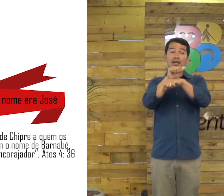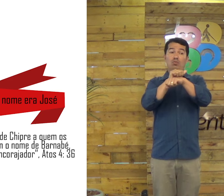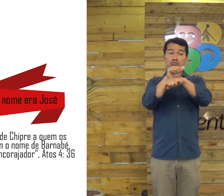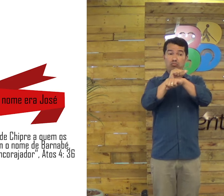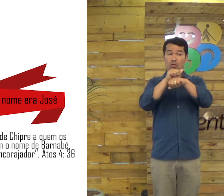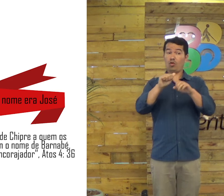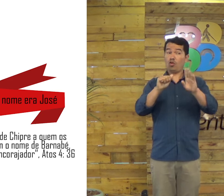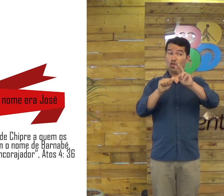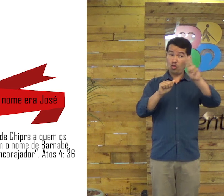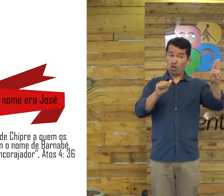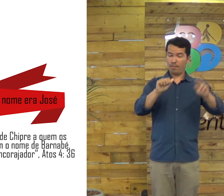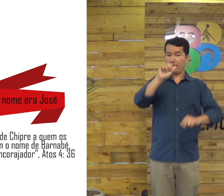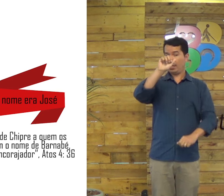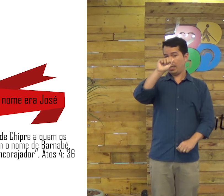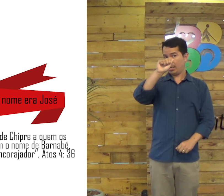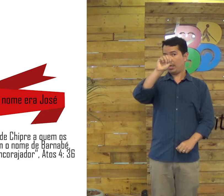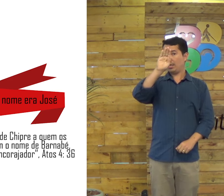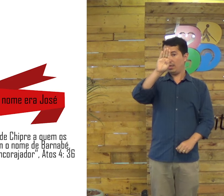Também em Abraão, o nome dele é